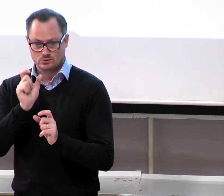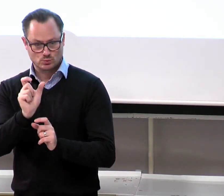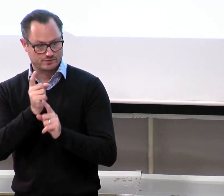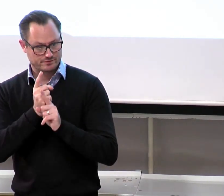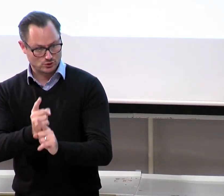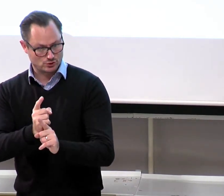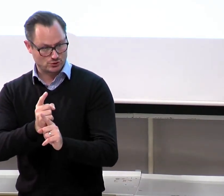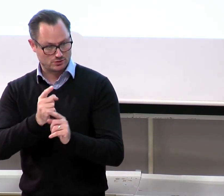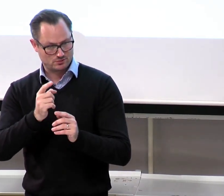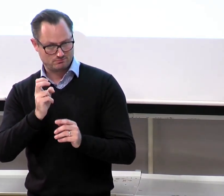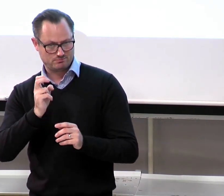konsekvent.